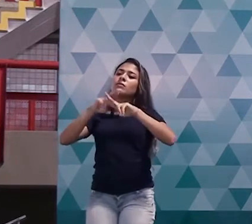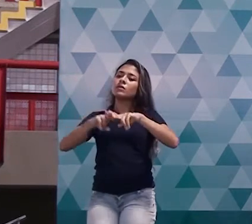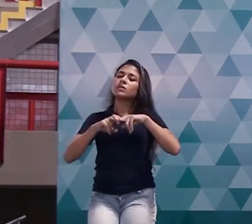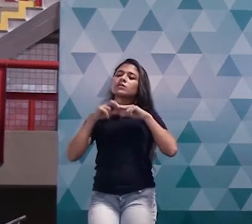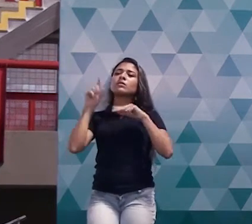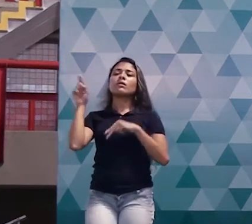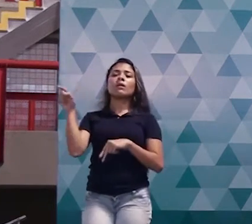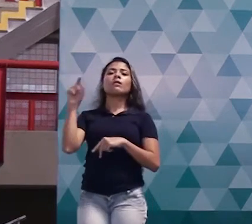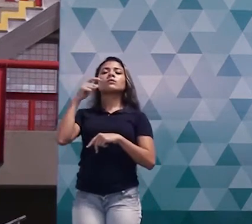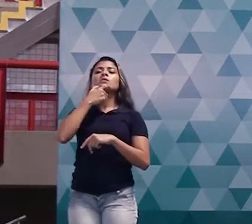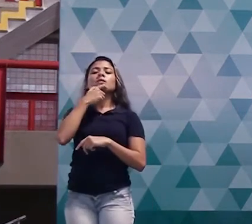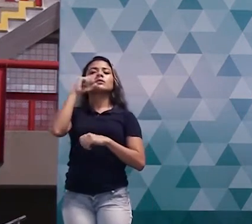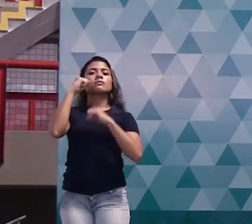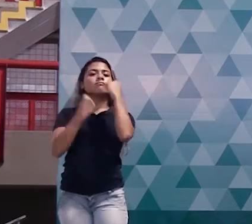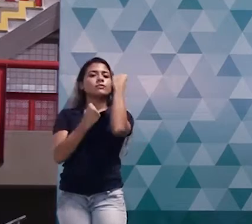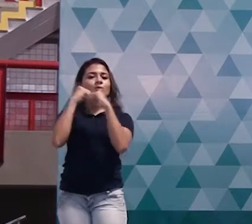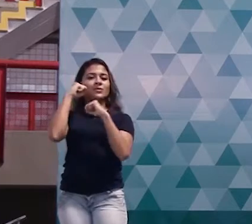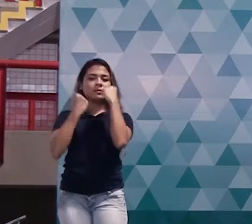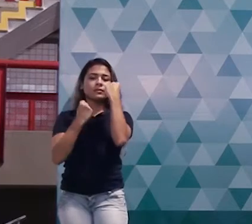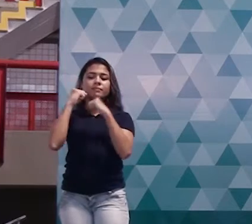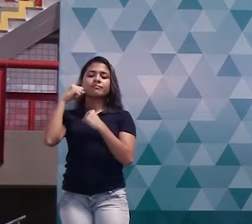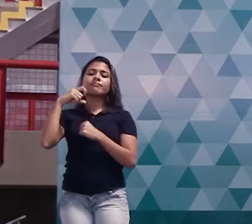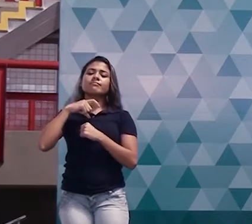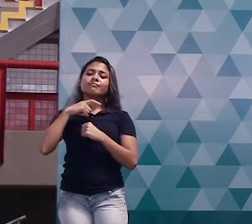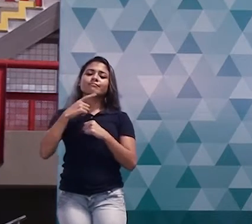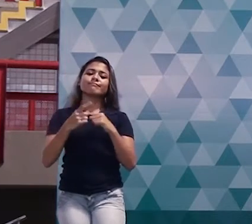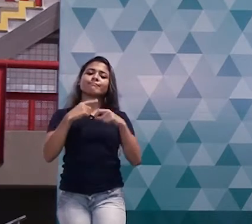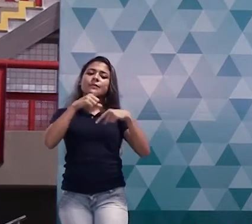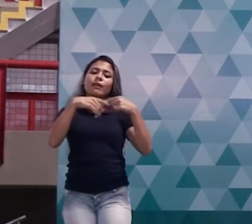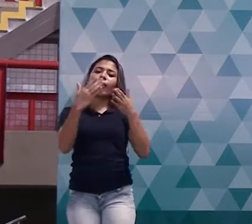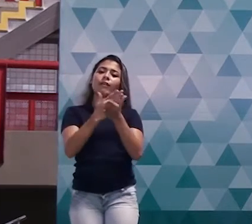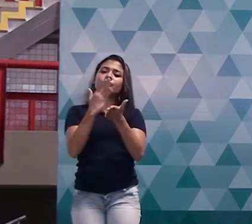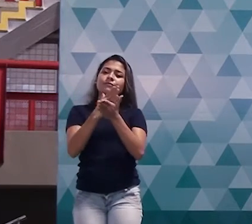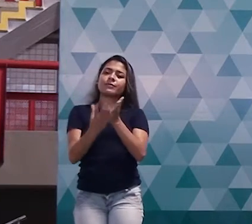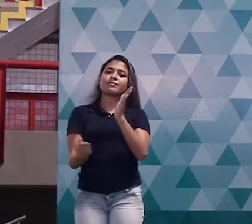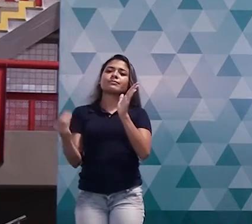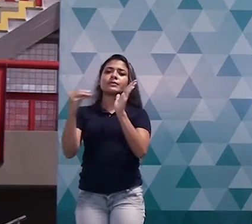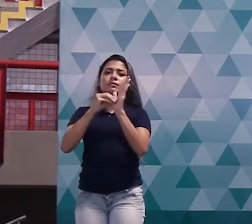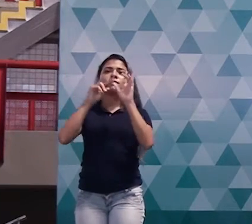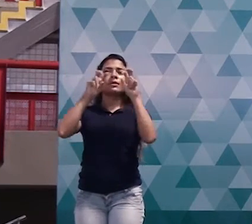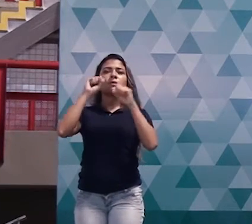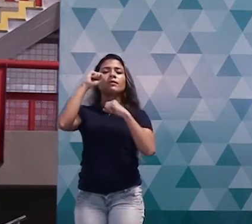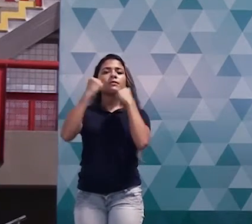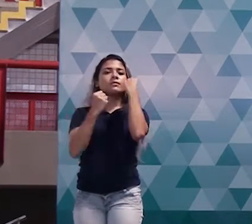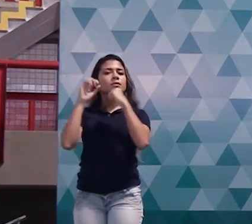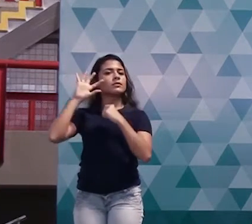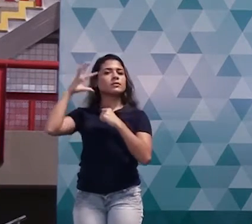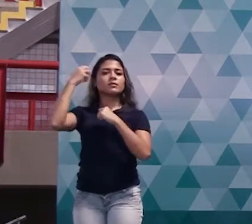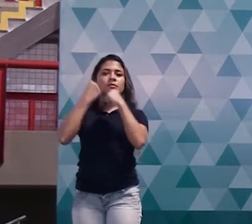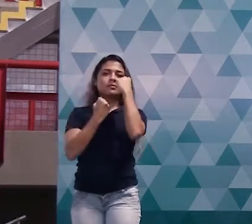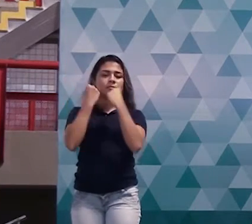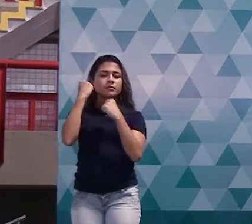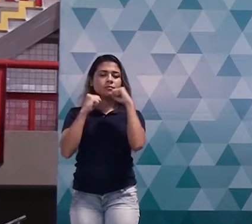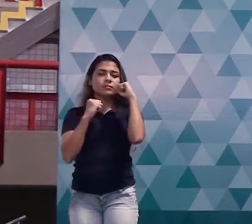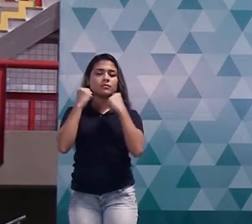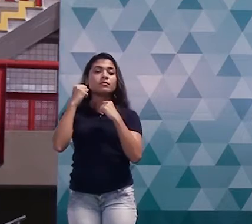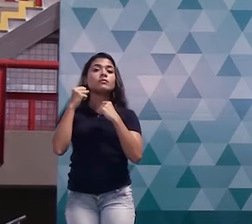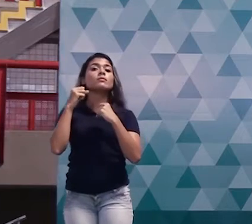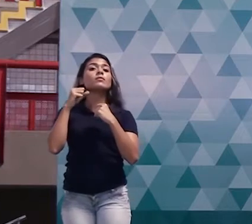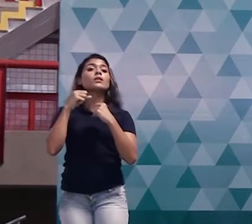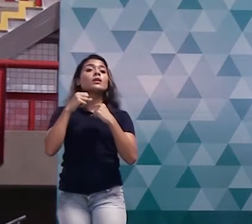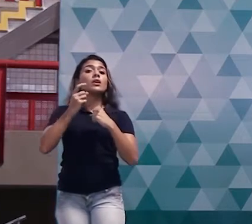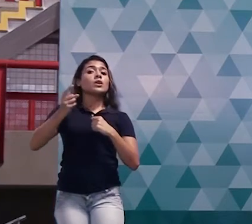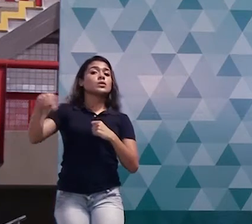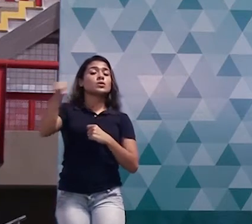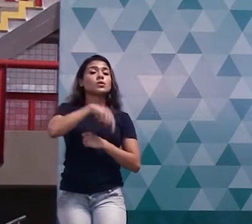da Inglaterra, que o meu amigo Márcio Miquiles com certeza vai falar para vocês depois em Revolução Industrial, parte da riqueza inglesa era o nosso